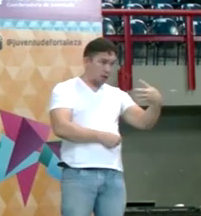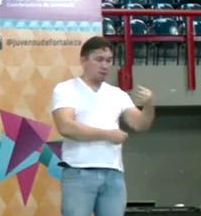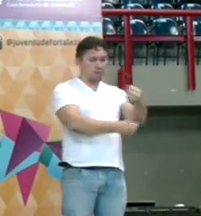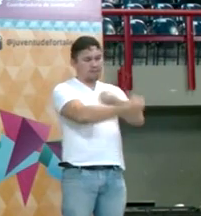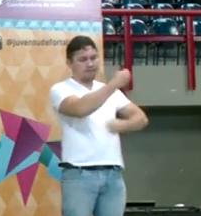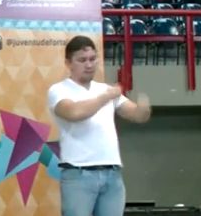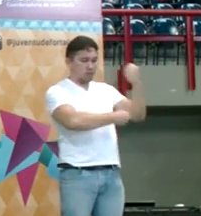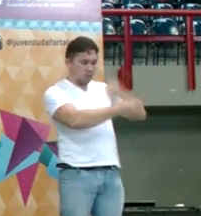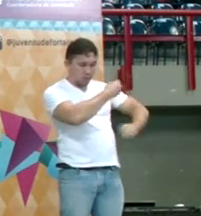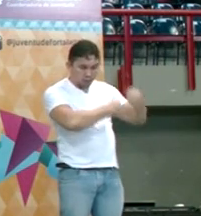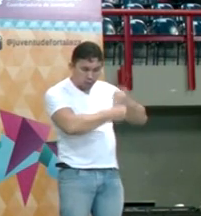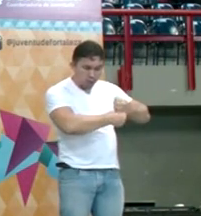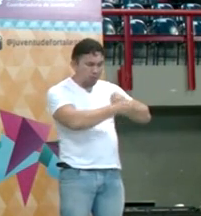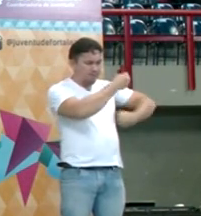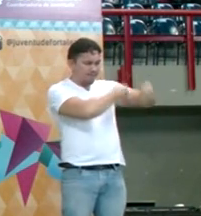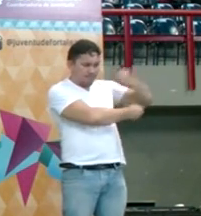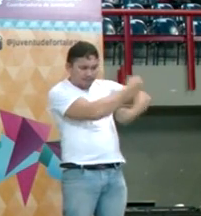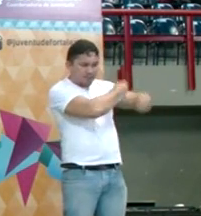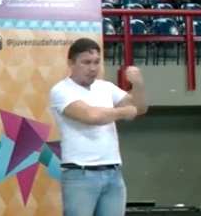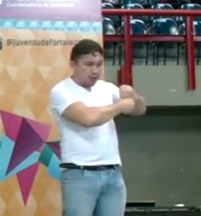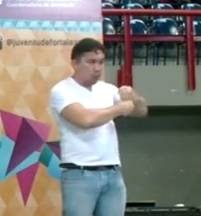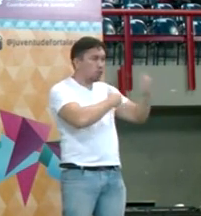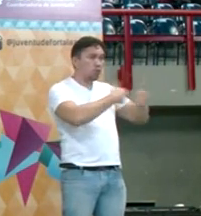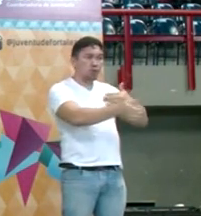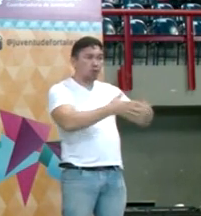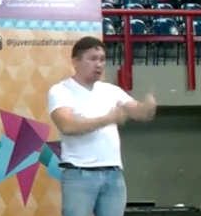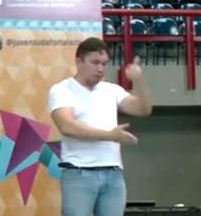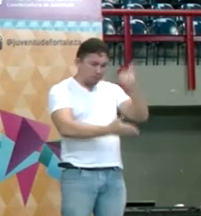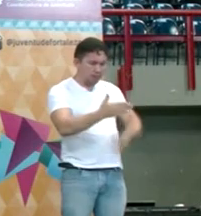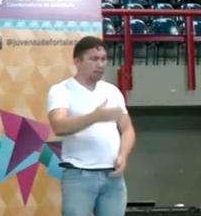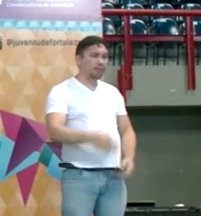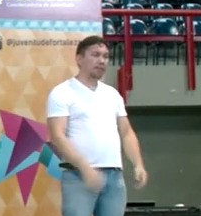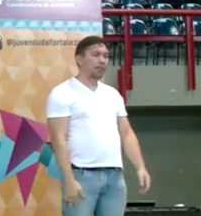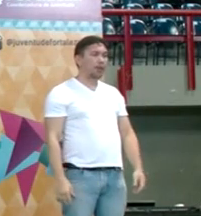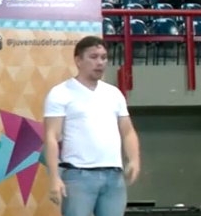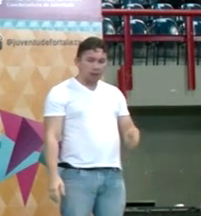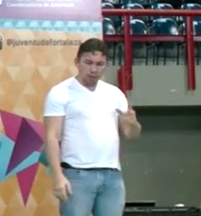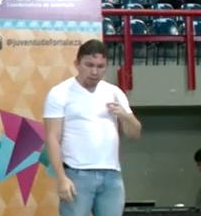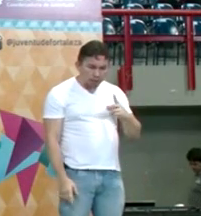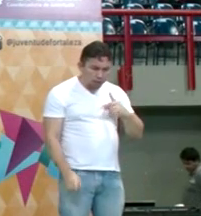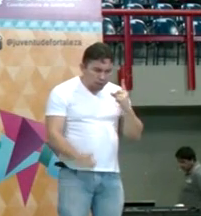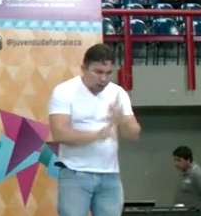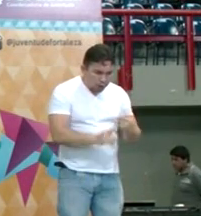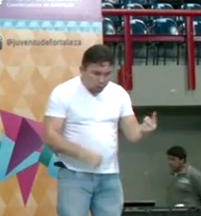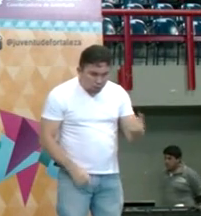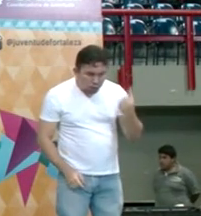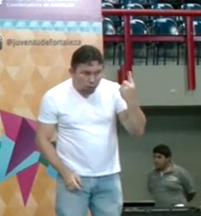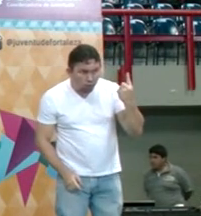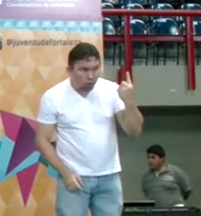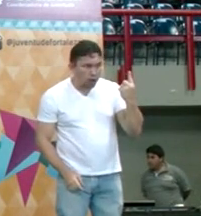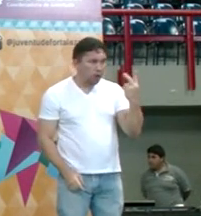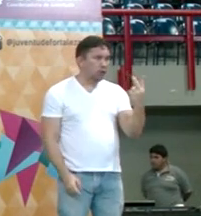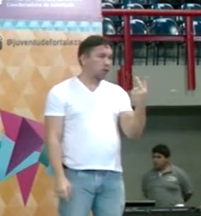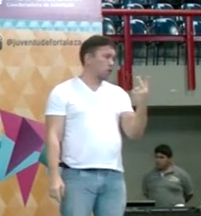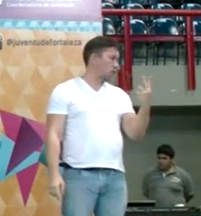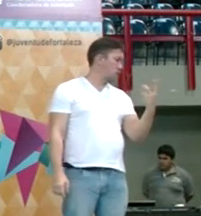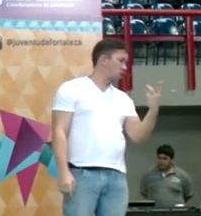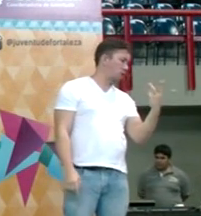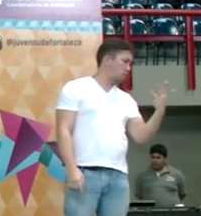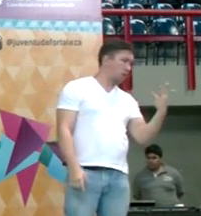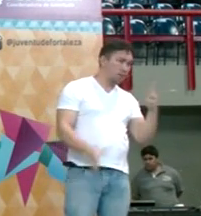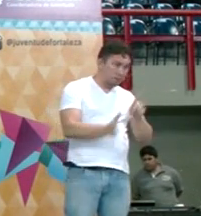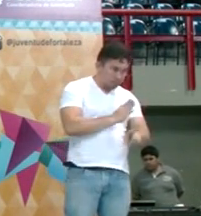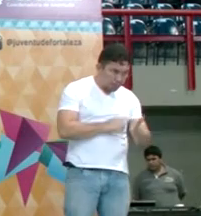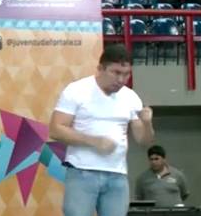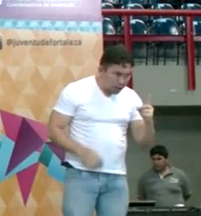ou de 2013, ou de 2012, qualquer prova que você quiser, você não vai encontrar uma questão, ou 2, ou